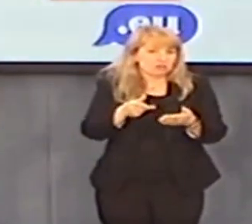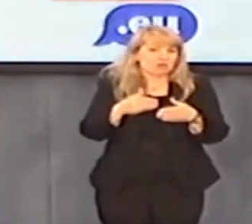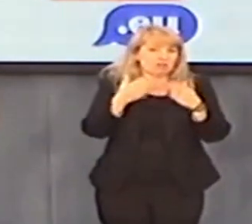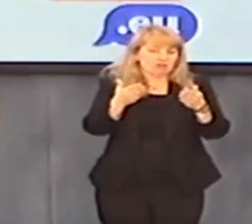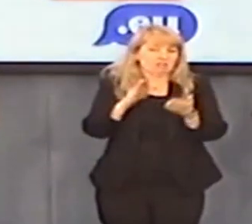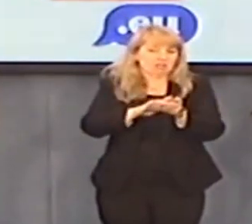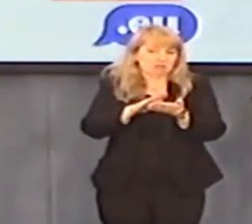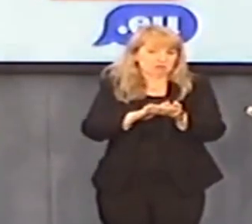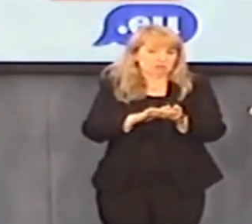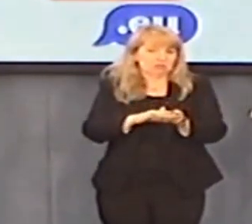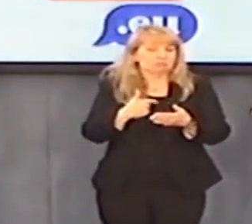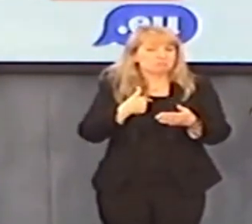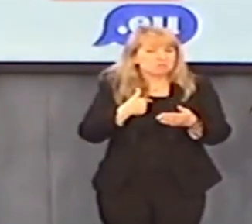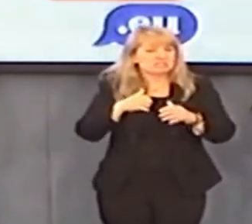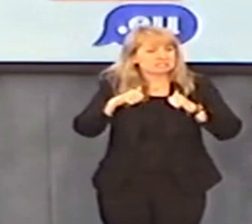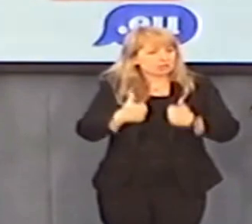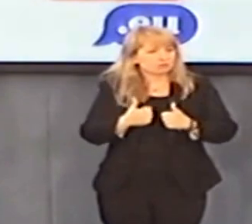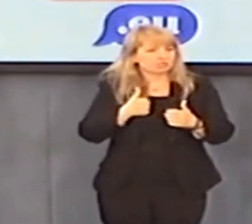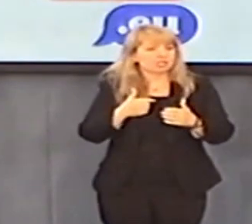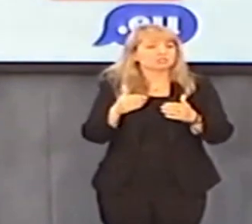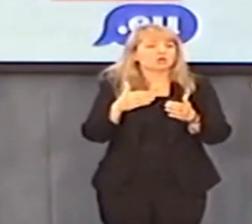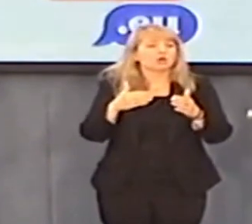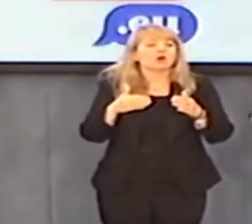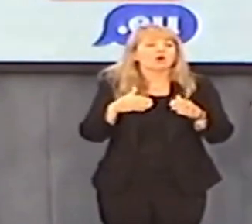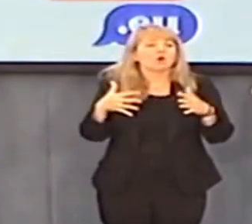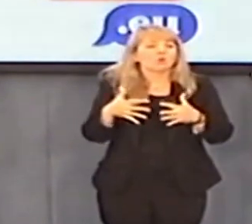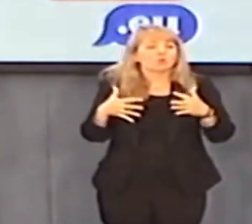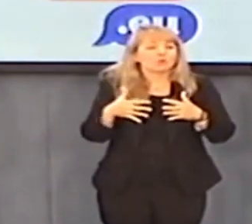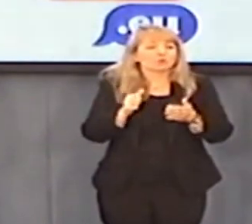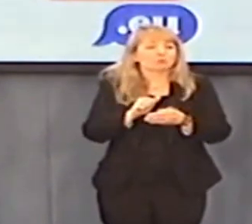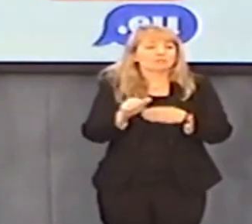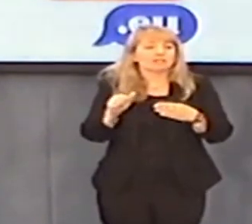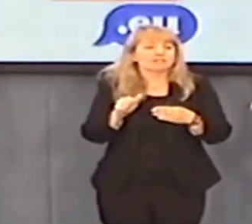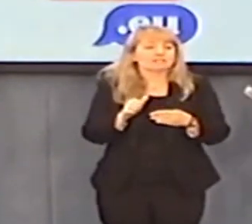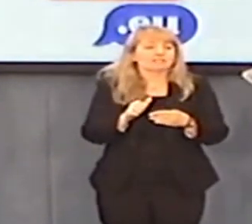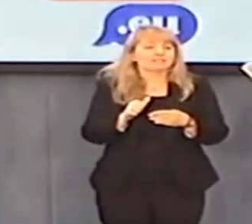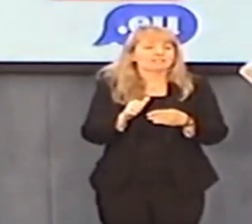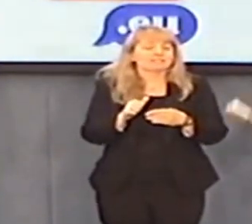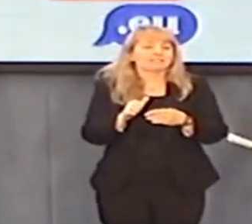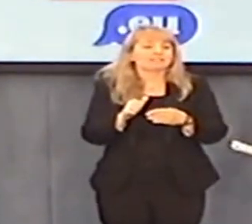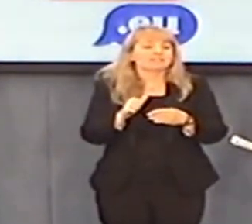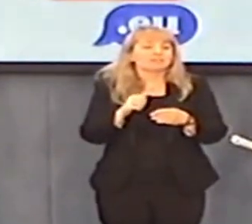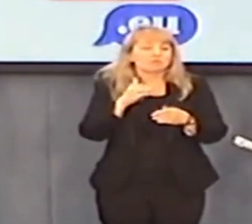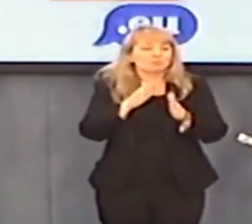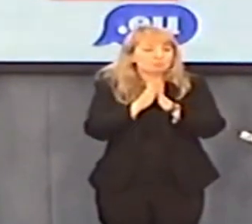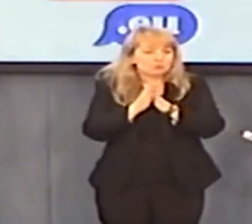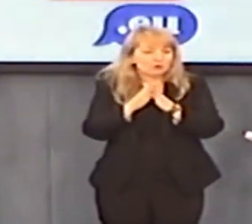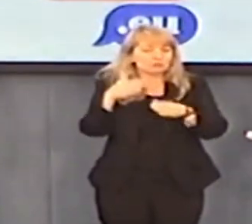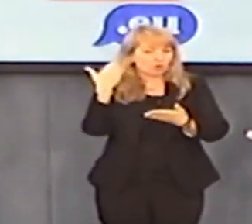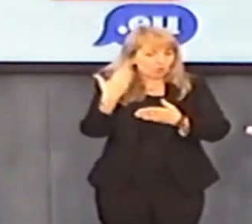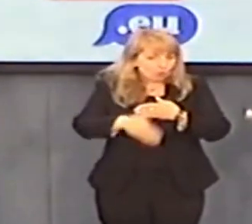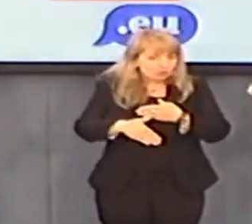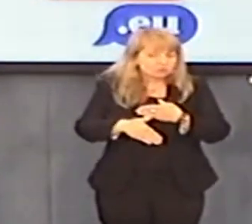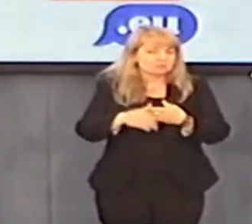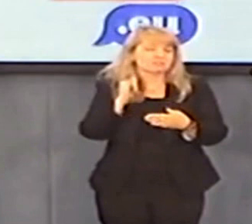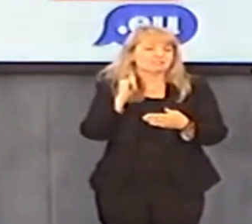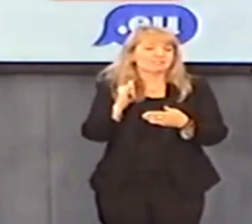się zajmować historią w Sejmie. Od tego są historycy, od tego są publikacje, od tego są sympozja